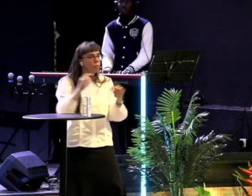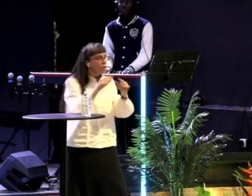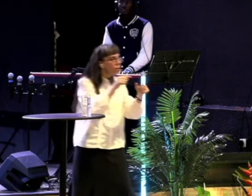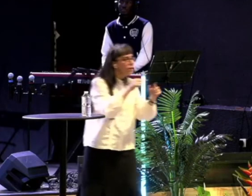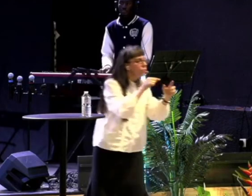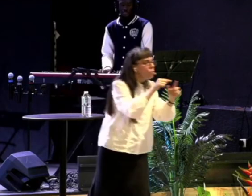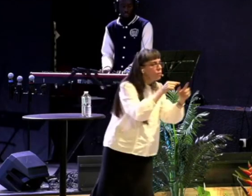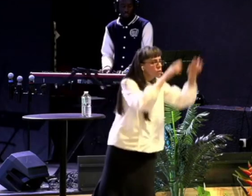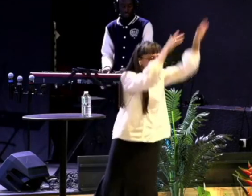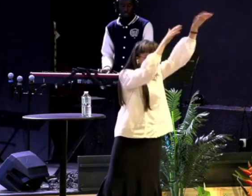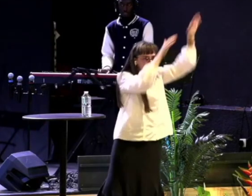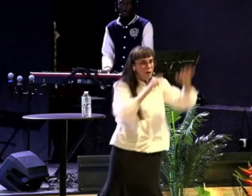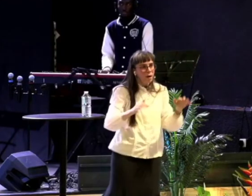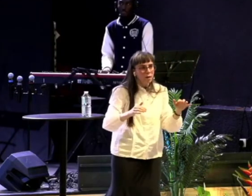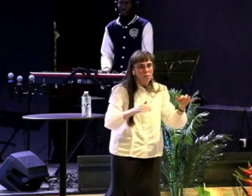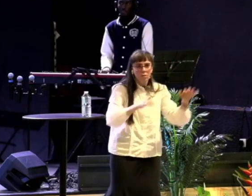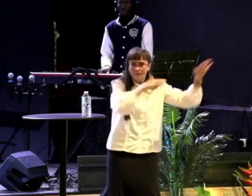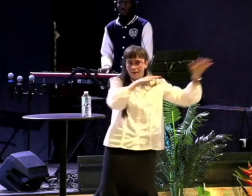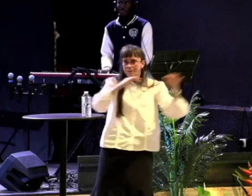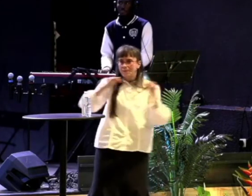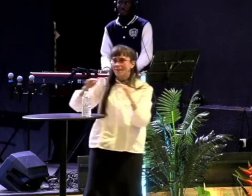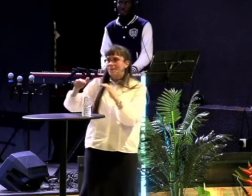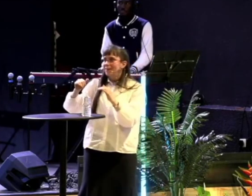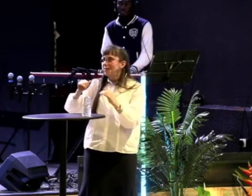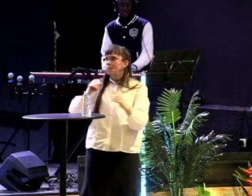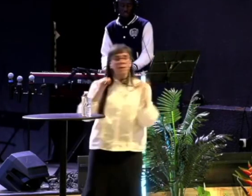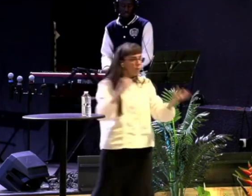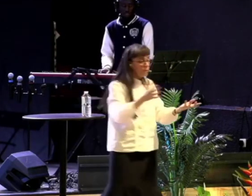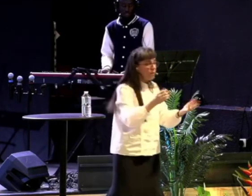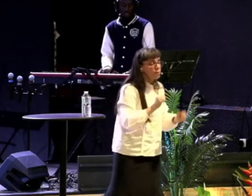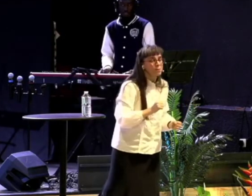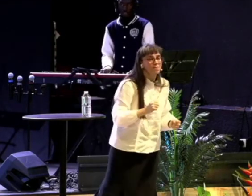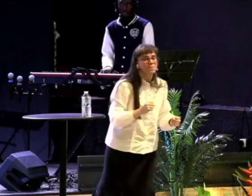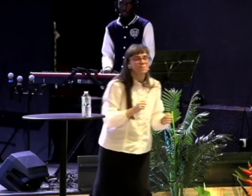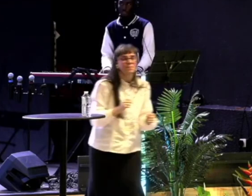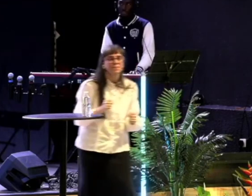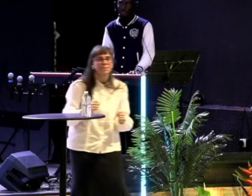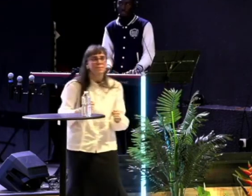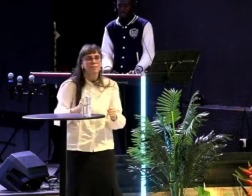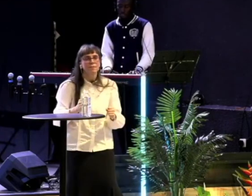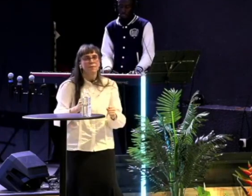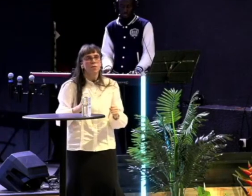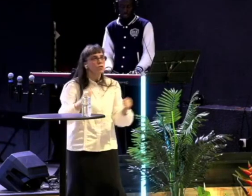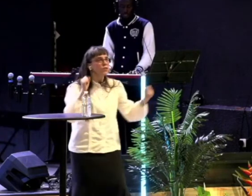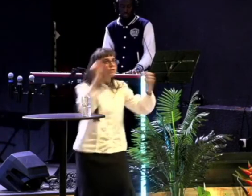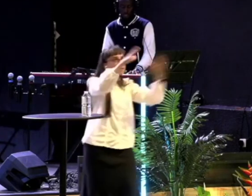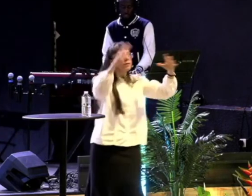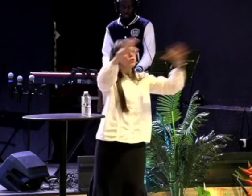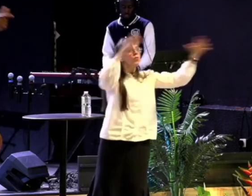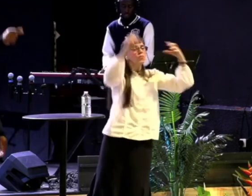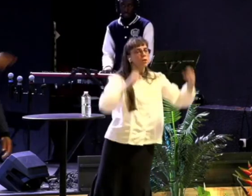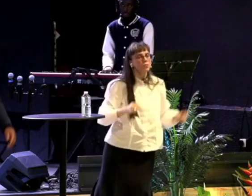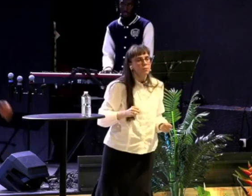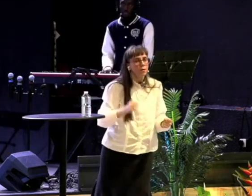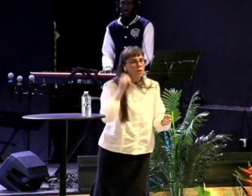processus. Wow. Par ta foi, tu mobilises la main de Dieu. Tu